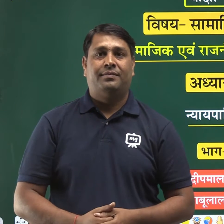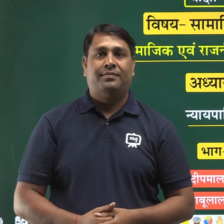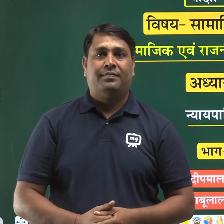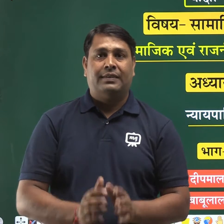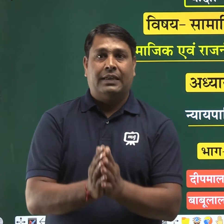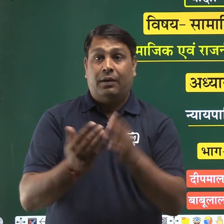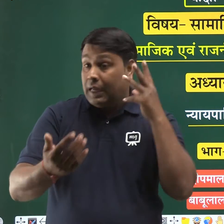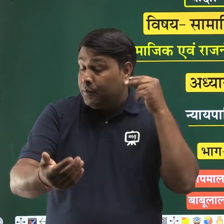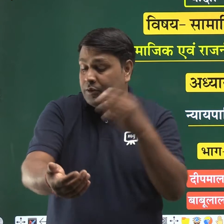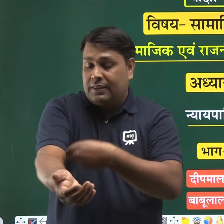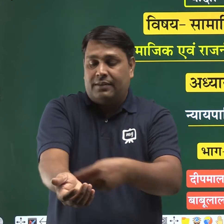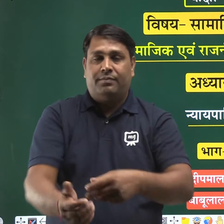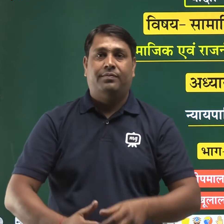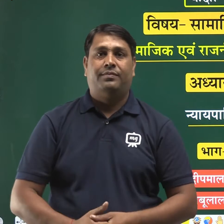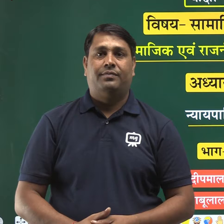किताब का नाम